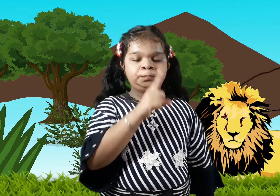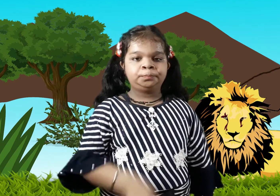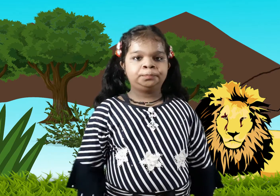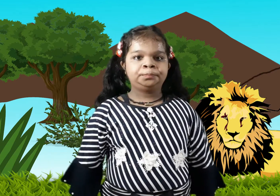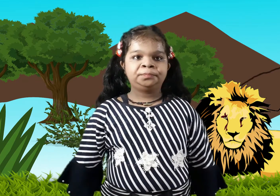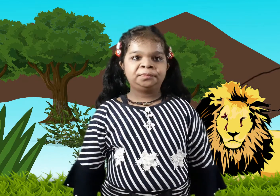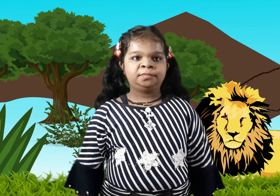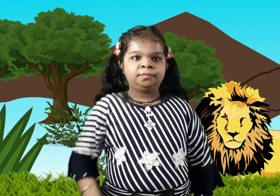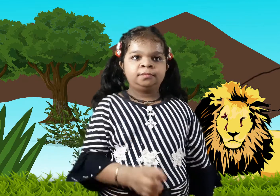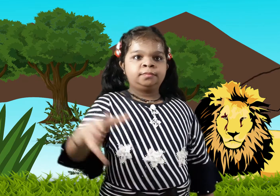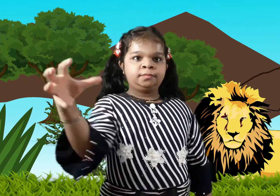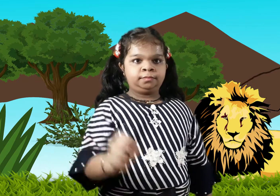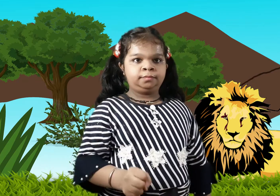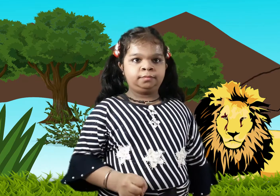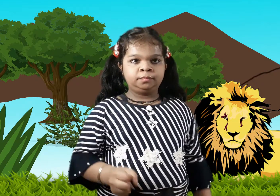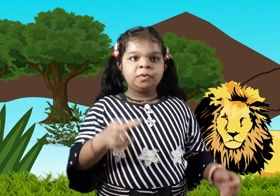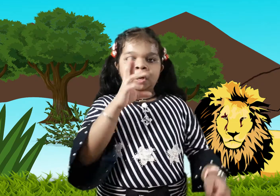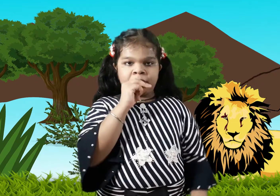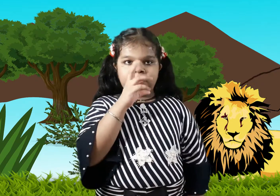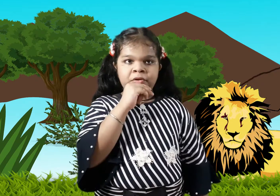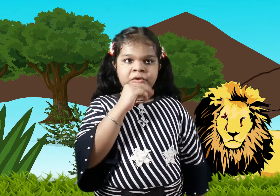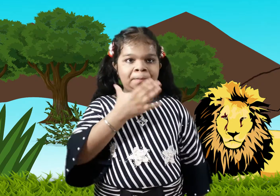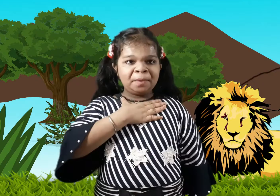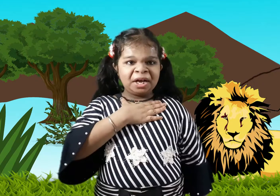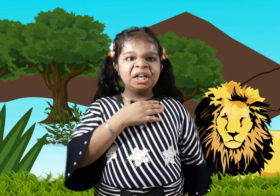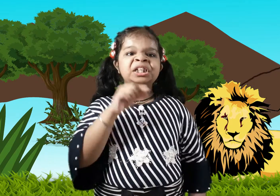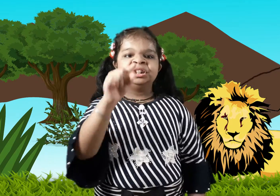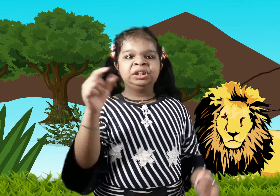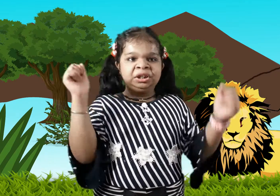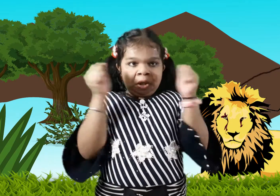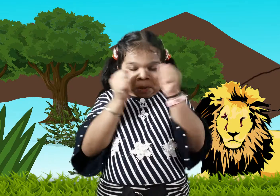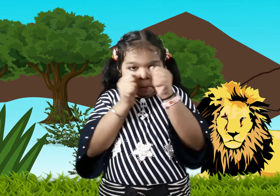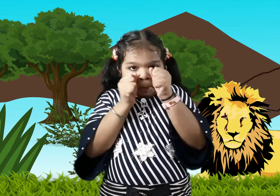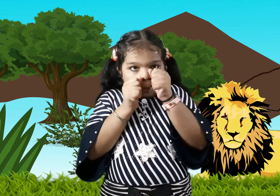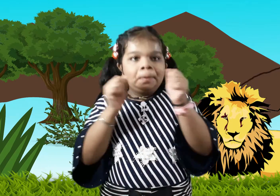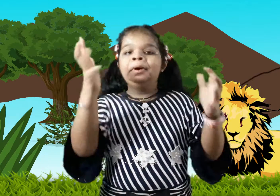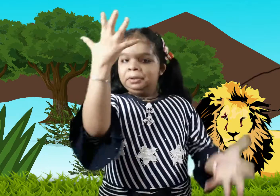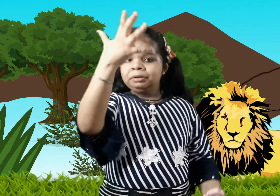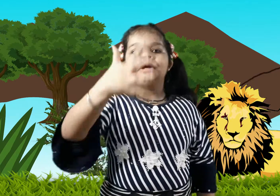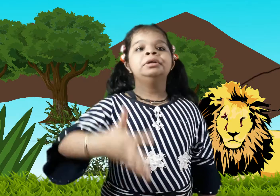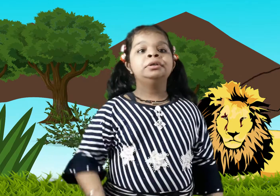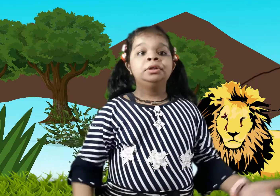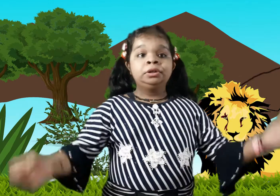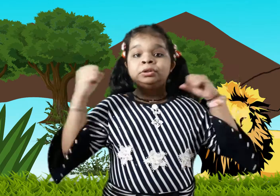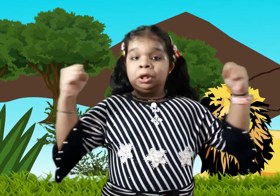मक्खी बोली, मैं तुझसे डरती नहीं, हिम्मत हो तो आ